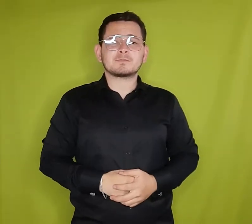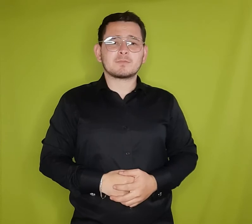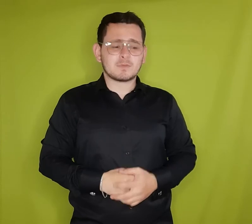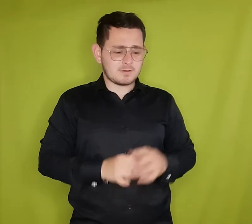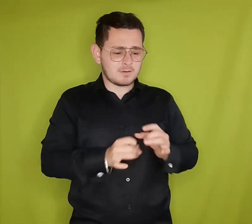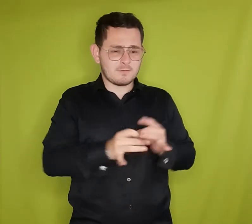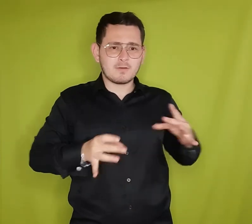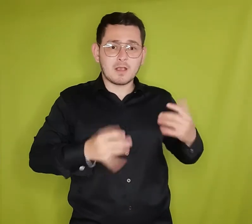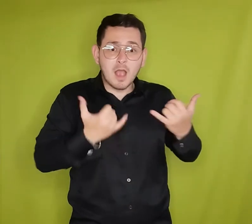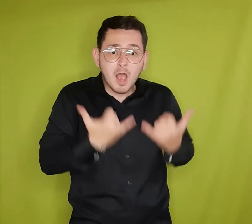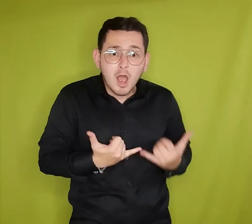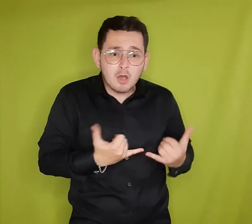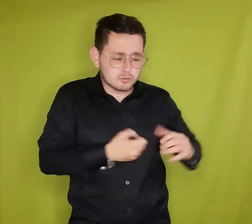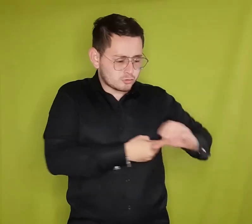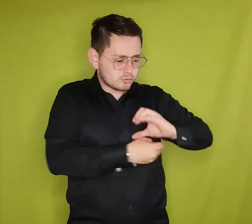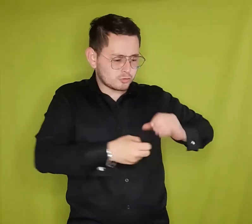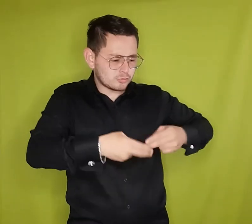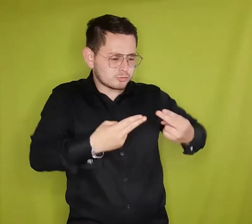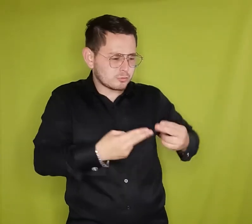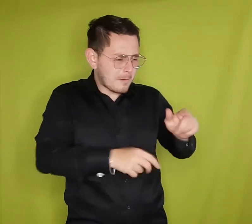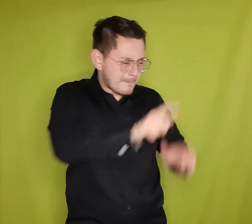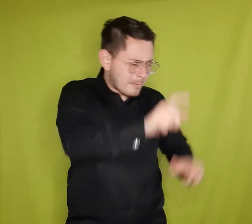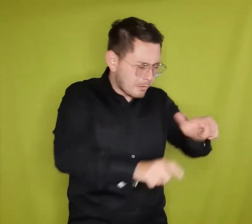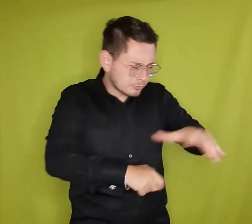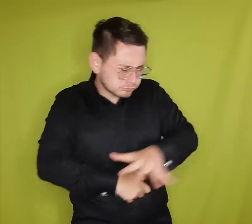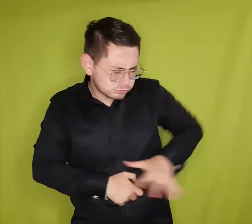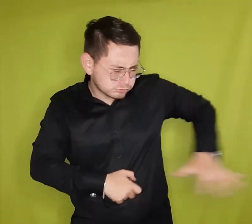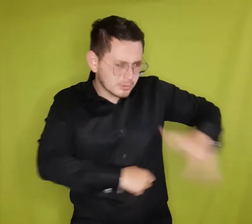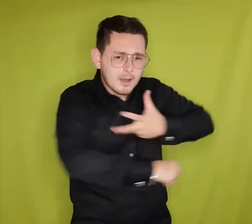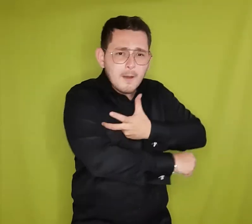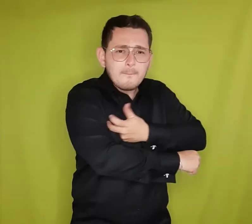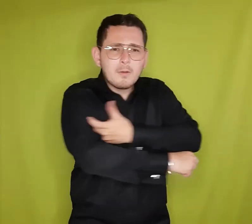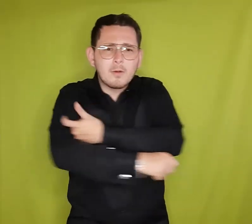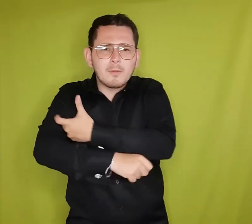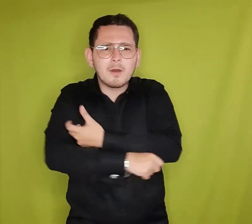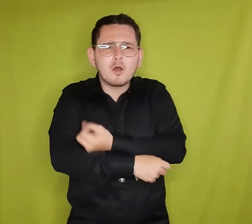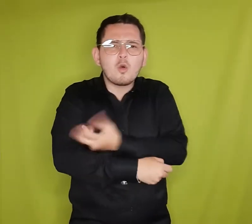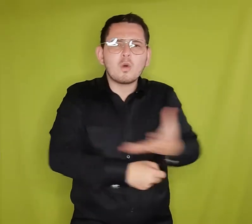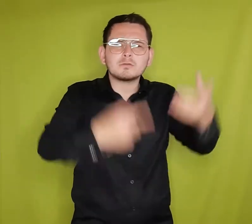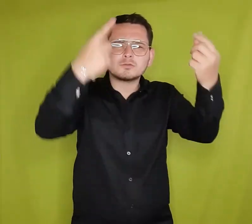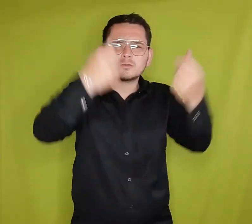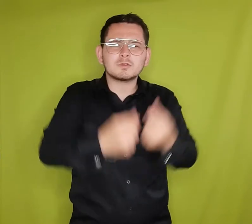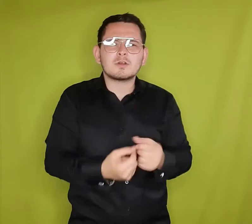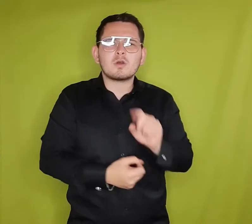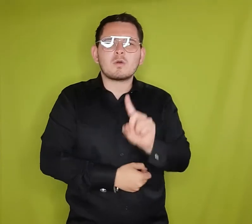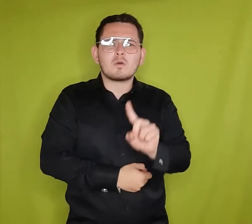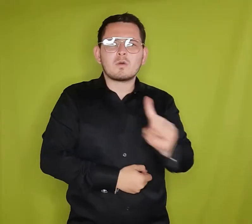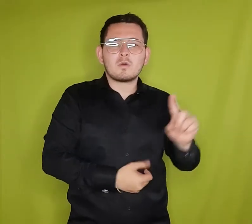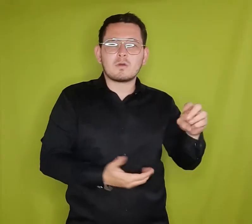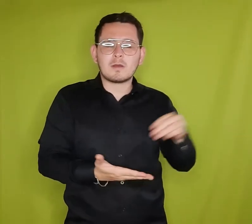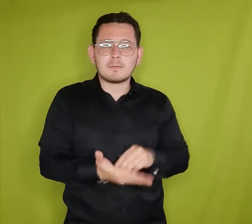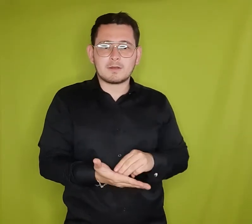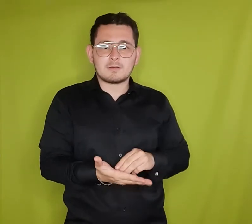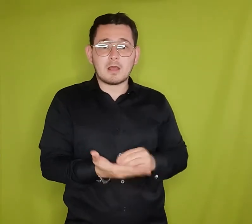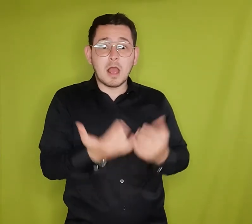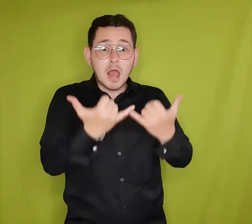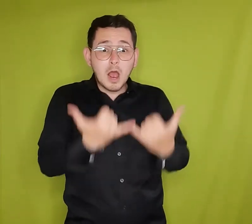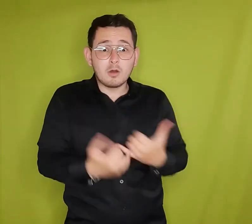en la ciudad se han aplicado aproximadamente 111.000 segundas dosis registrándose solo 7 eventos adversos asociados